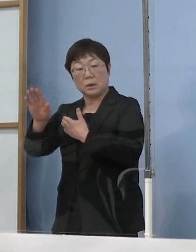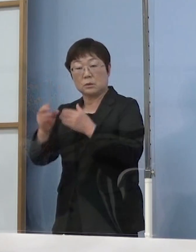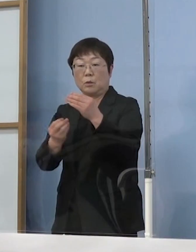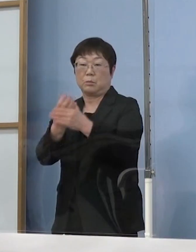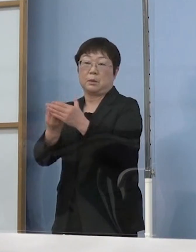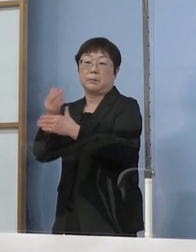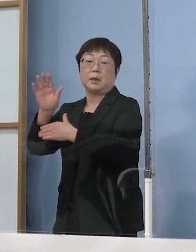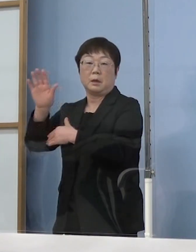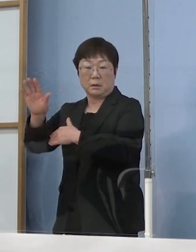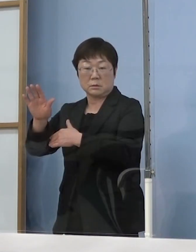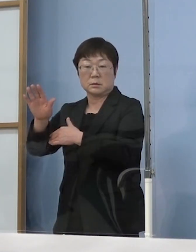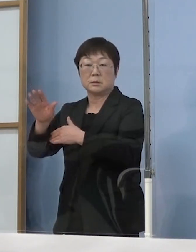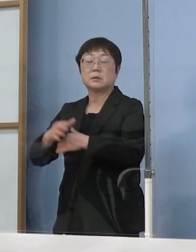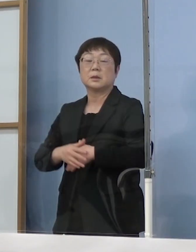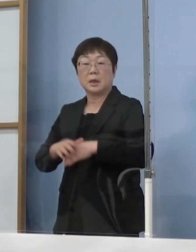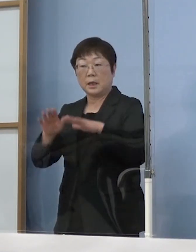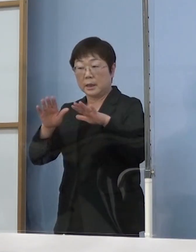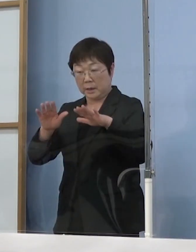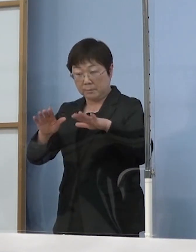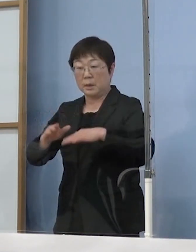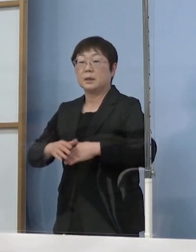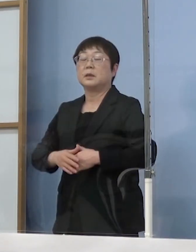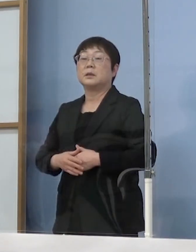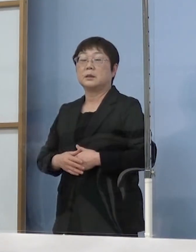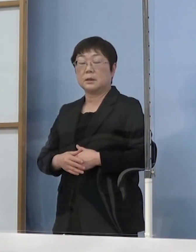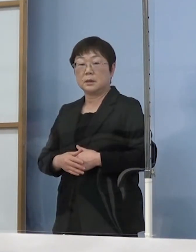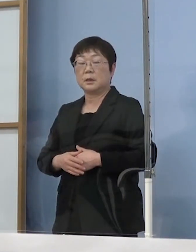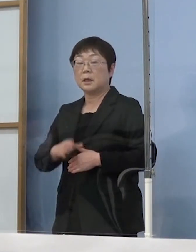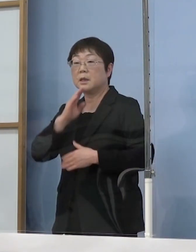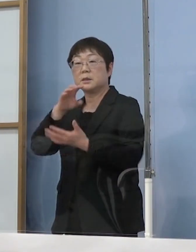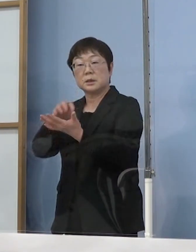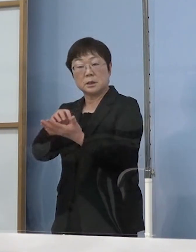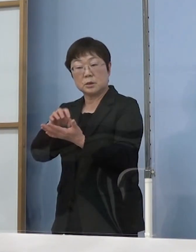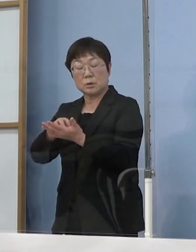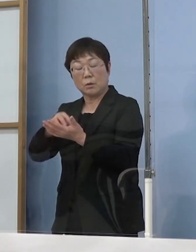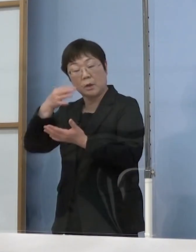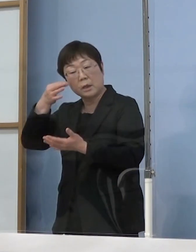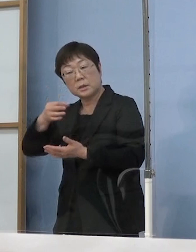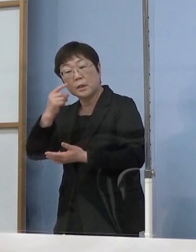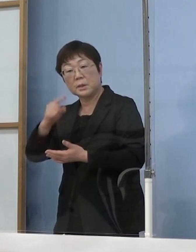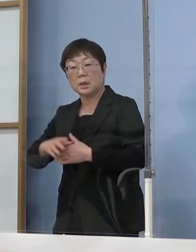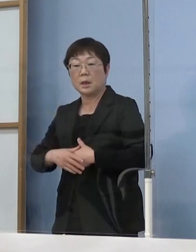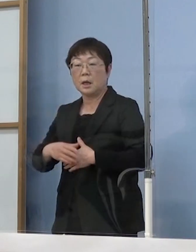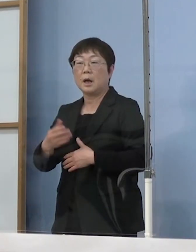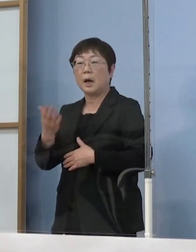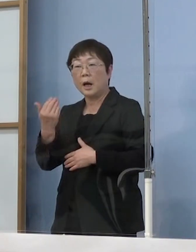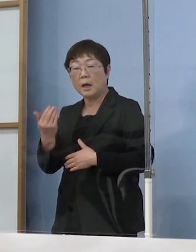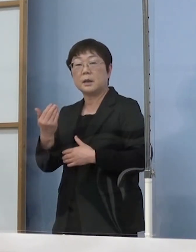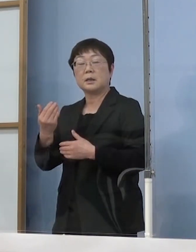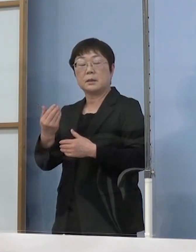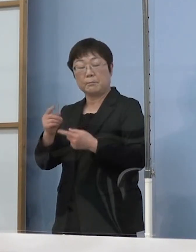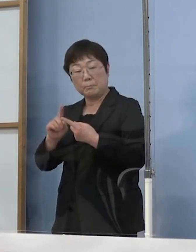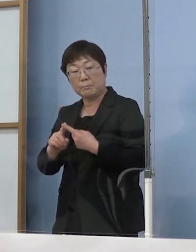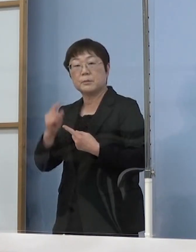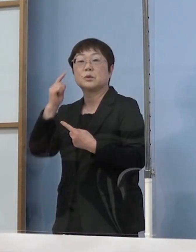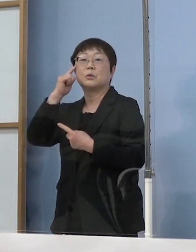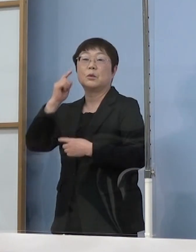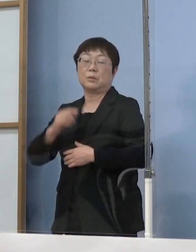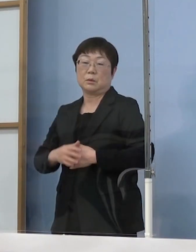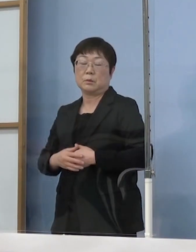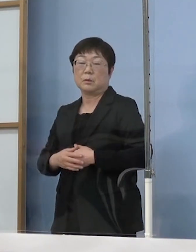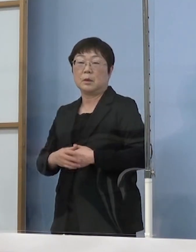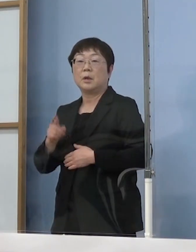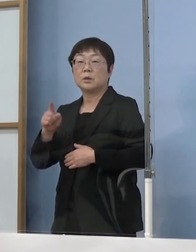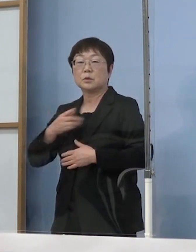から、まあ、そうした意味では今エビデンスとして振り返ってみたらその時だったなということですから、当